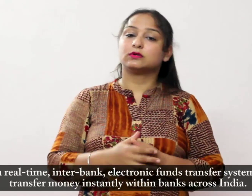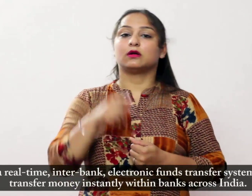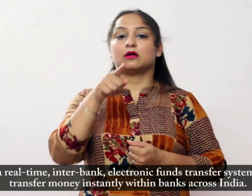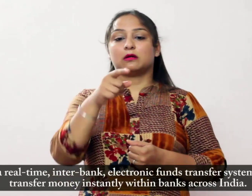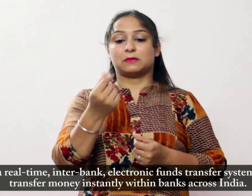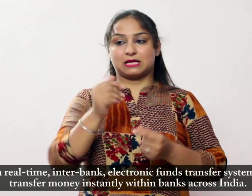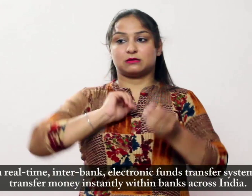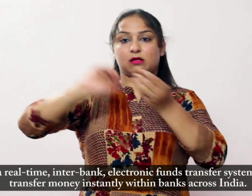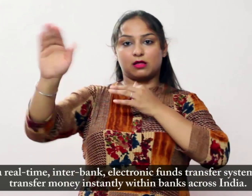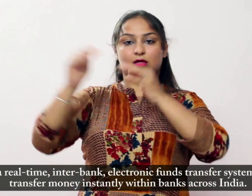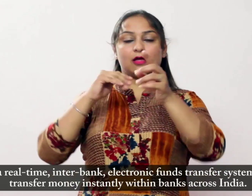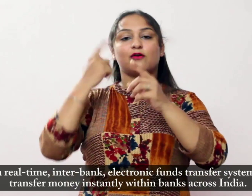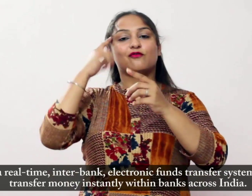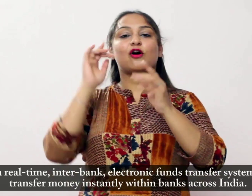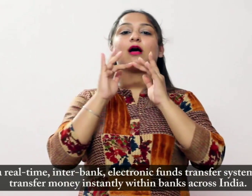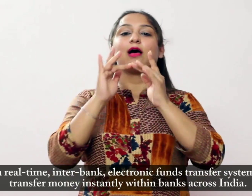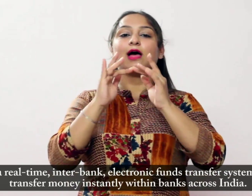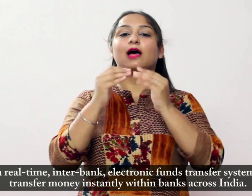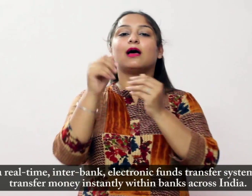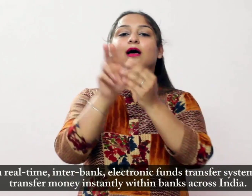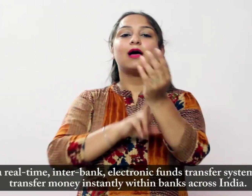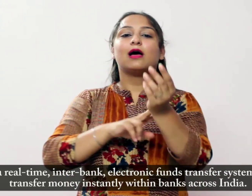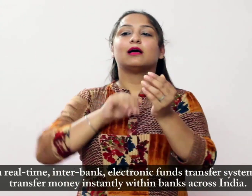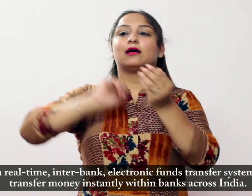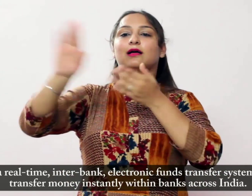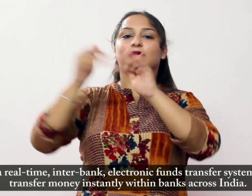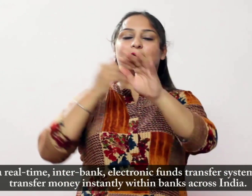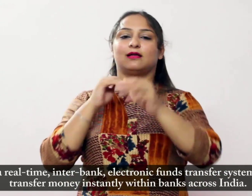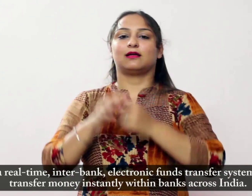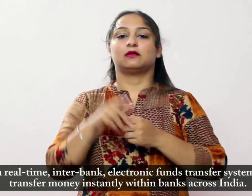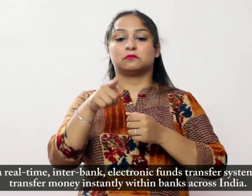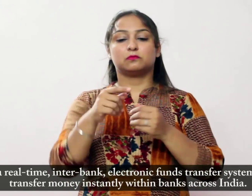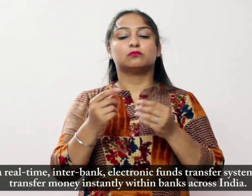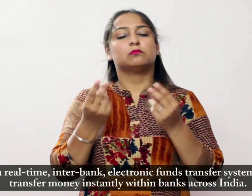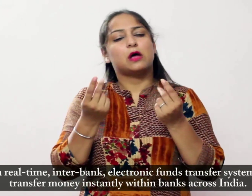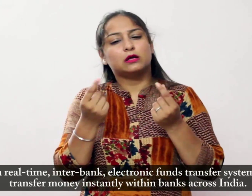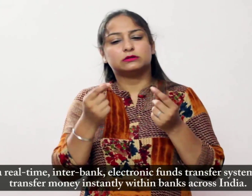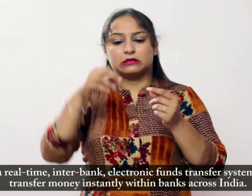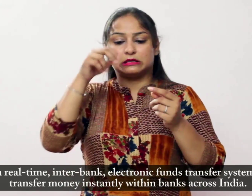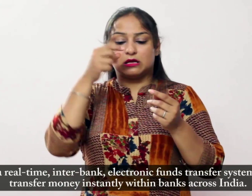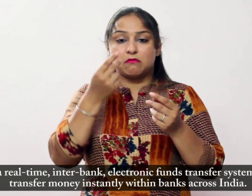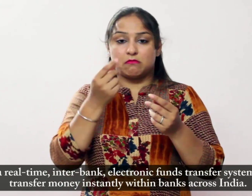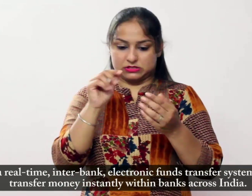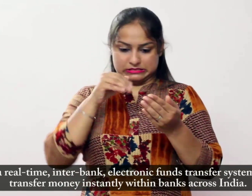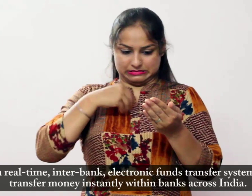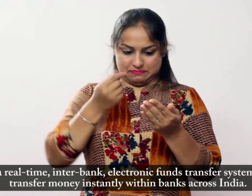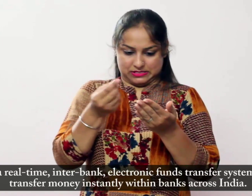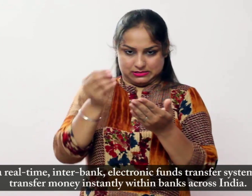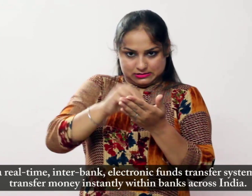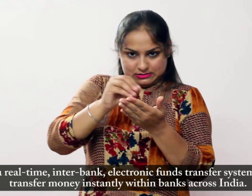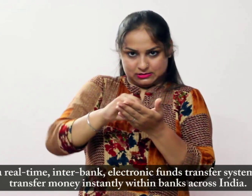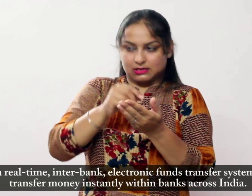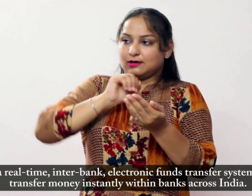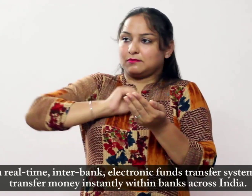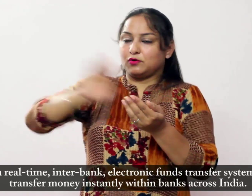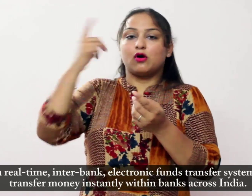समय अंतर बैंक इलेक्ट्रॉनिक फंड ट्रांसफर सिस्टम है जिसका उपयोग भारत भर